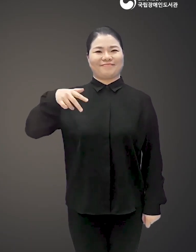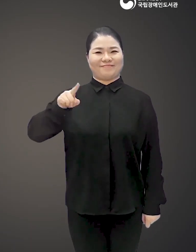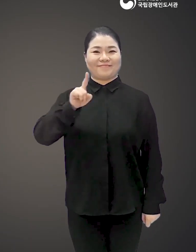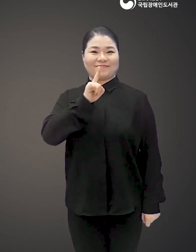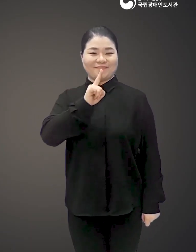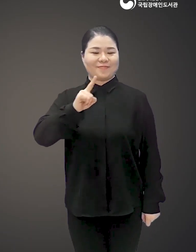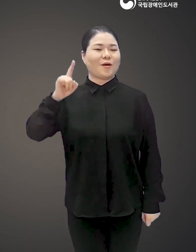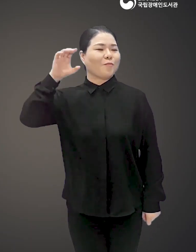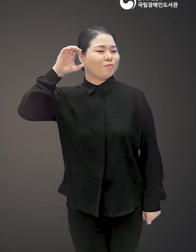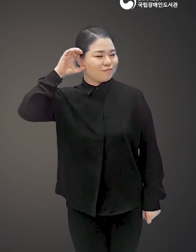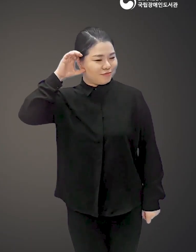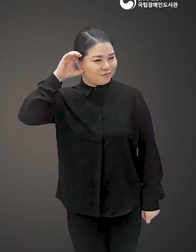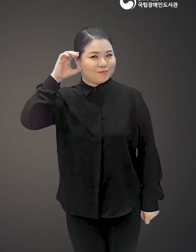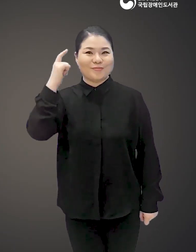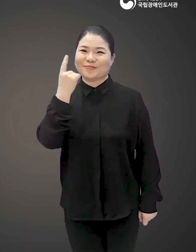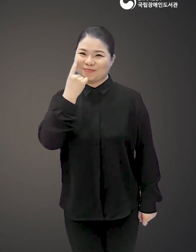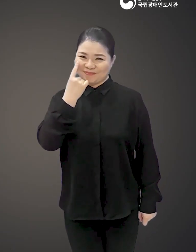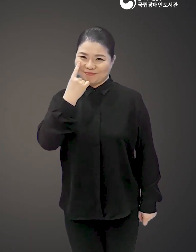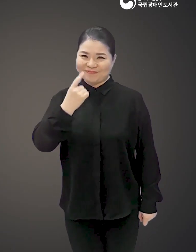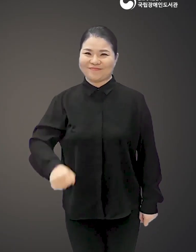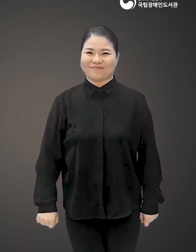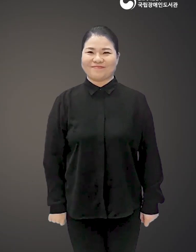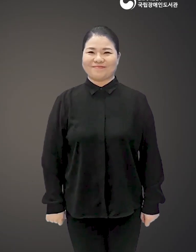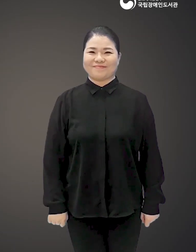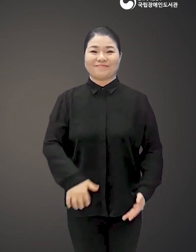당장 맹자의 가르침에 귀 기울여 보자.